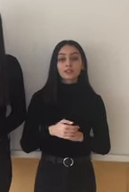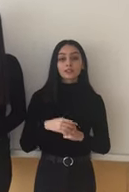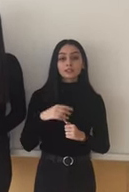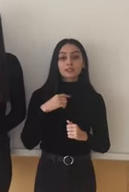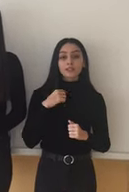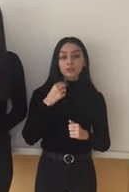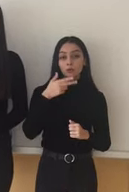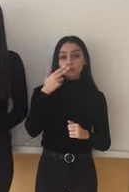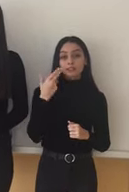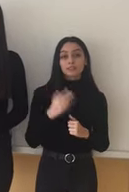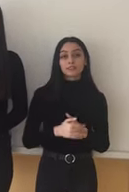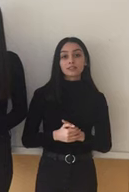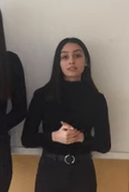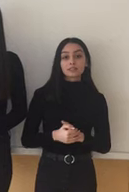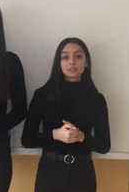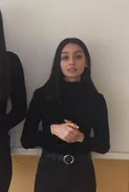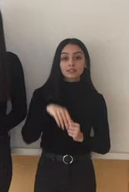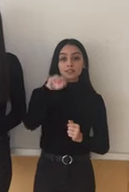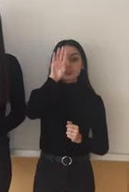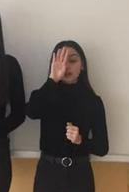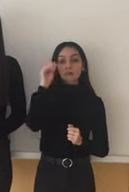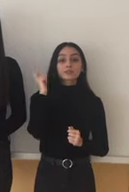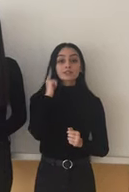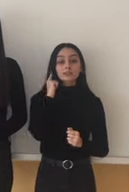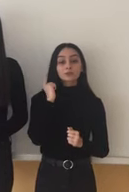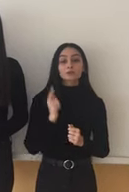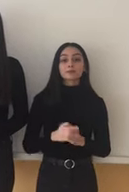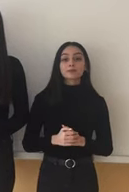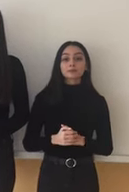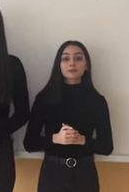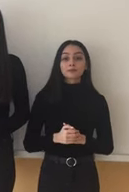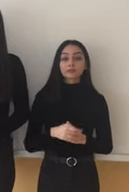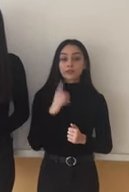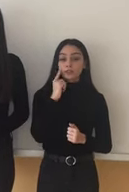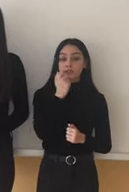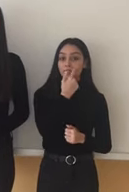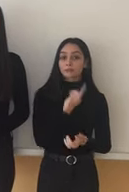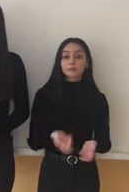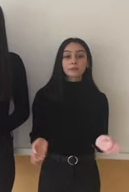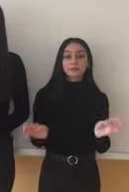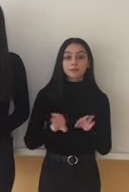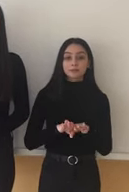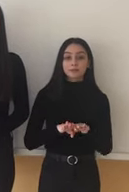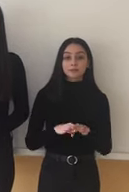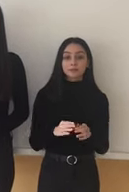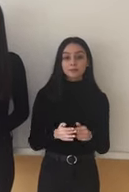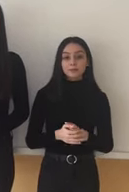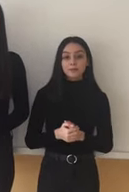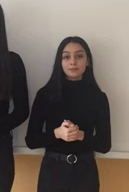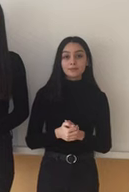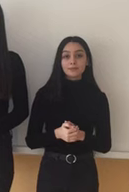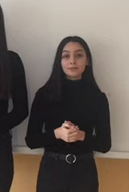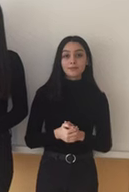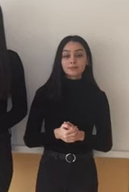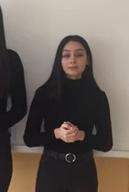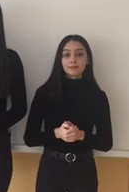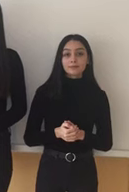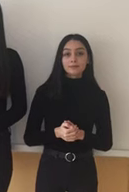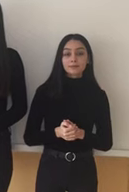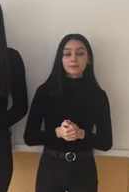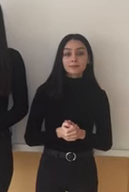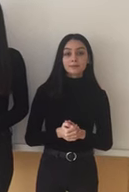rüzgarında ter kokuları. İstanbul'u dinliyorum gözlerim kapalı.